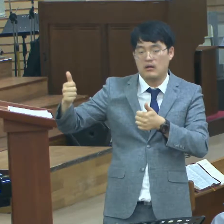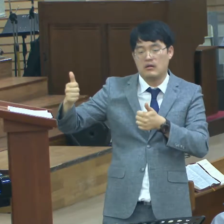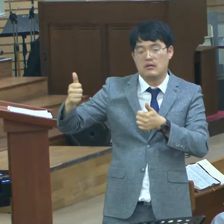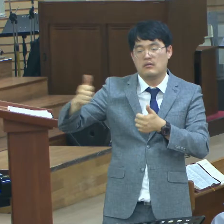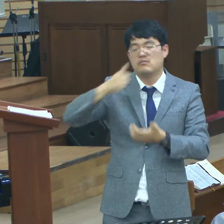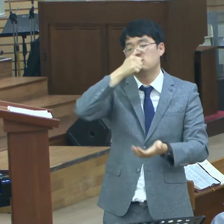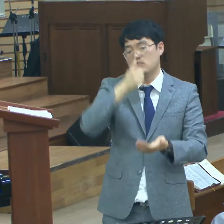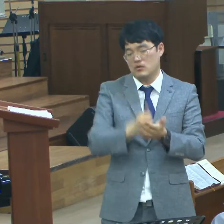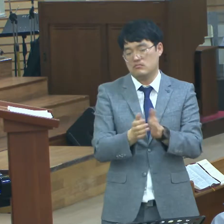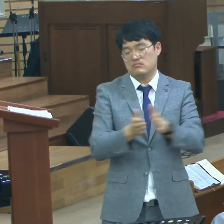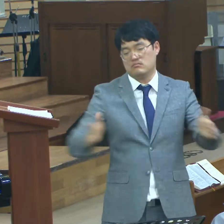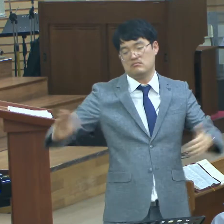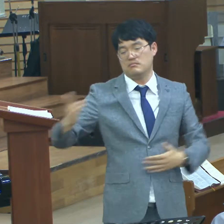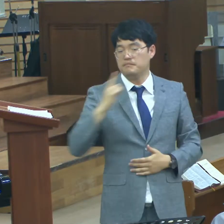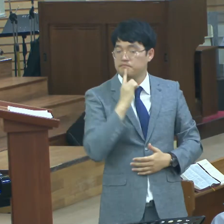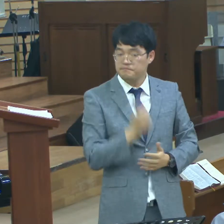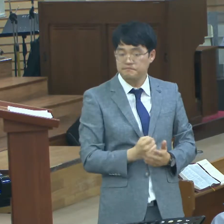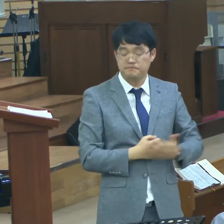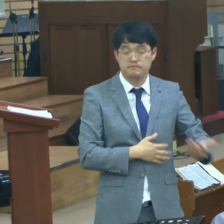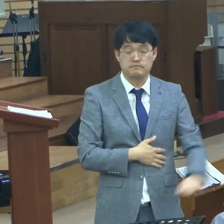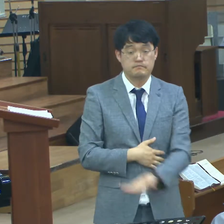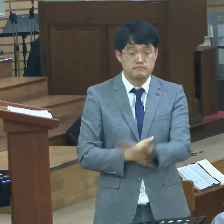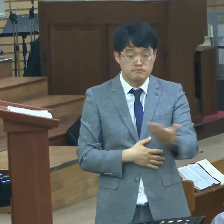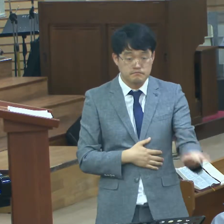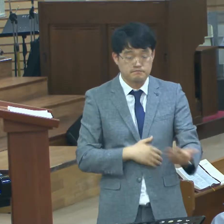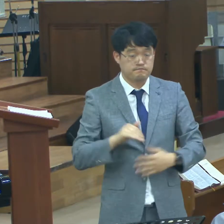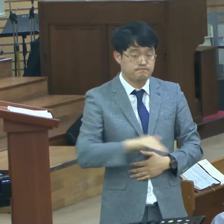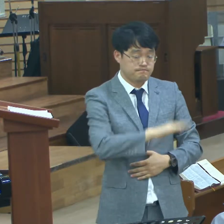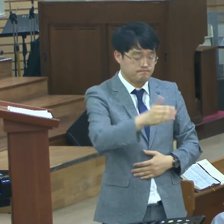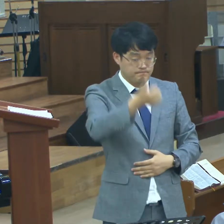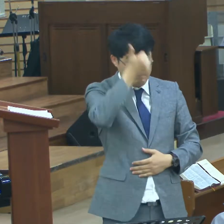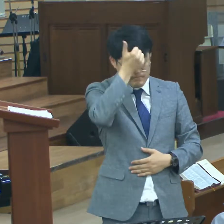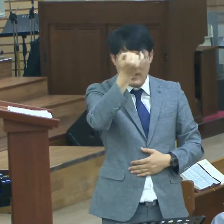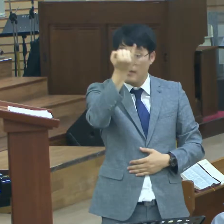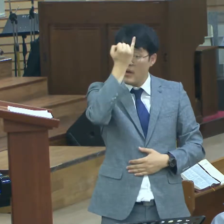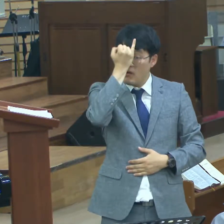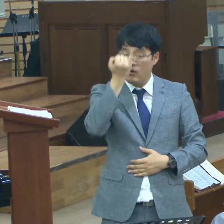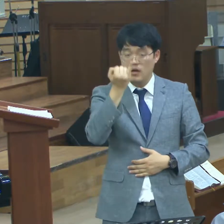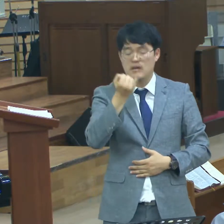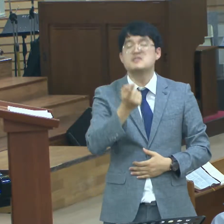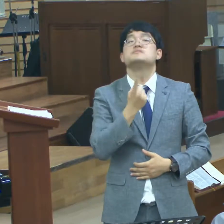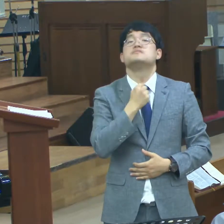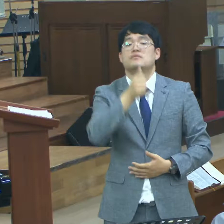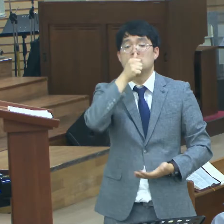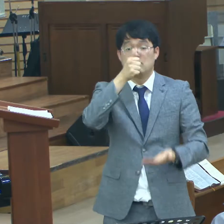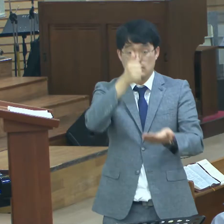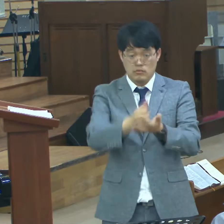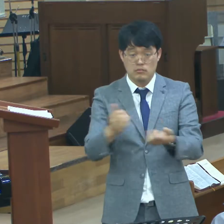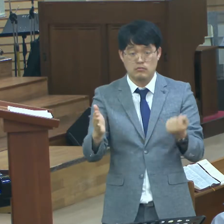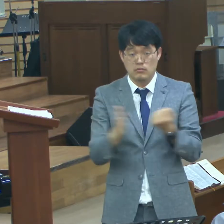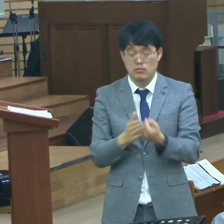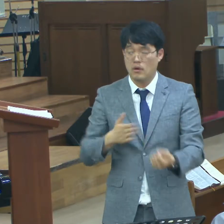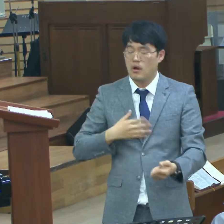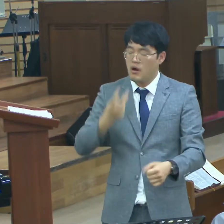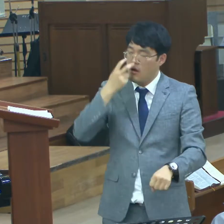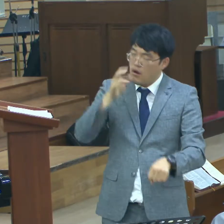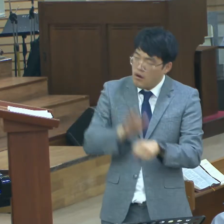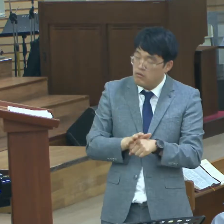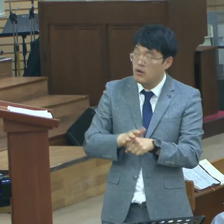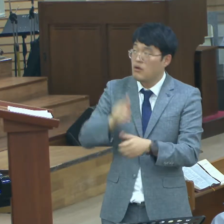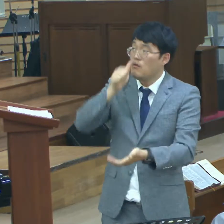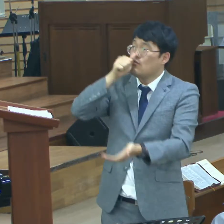거죠. 여러분 잘못 보면 우리가 아담과 하와가 지은 죄 때문에 우리는 피해를 받았다는 생각만